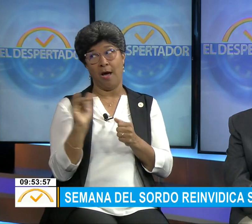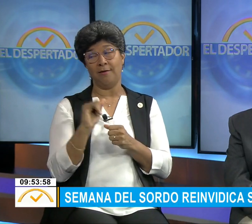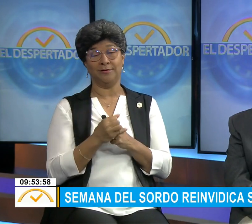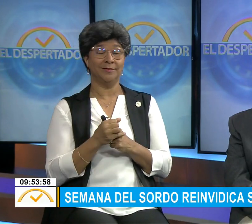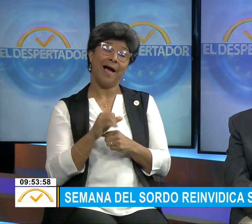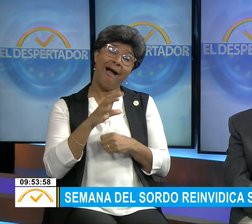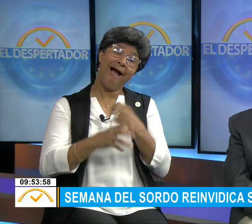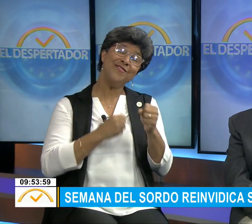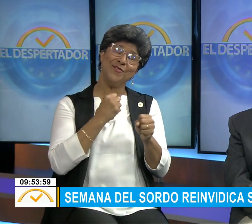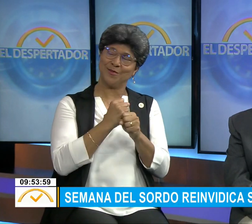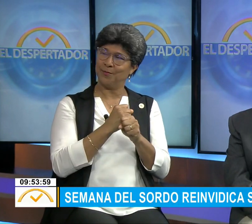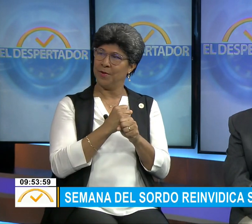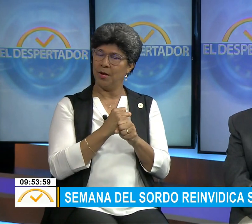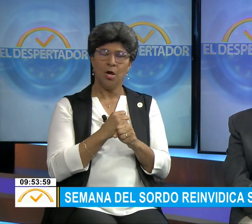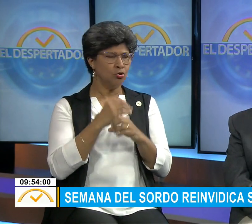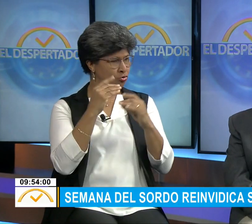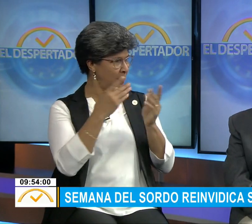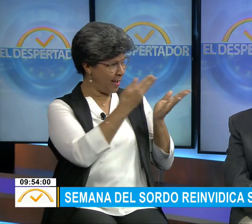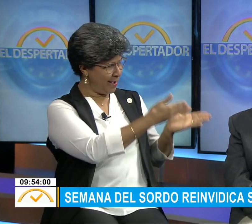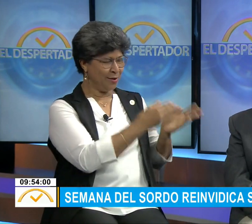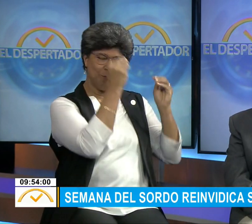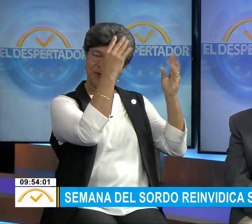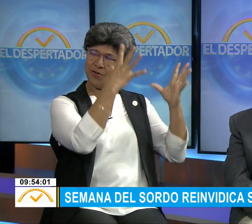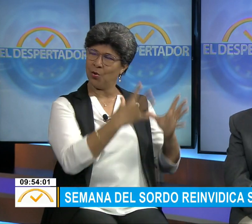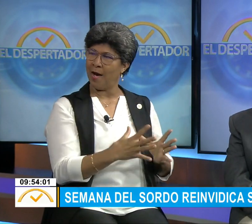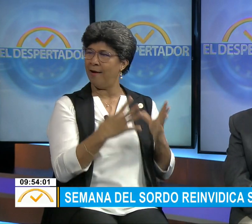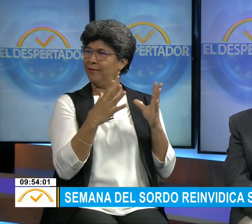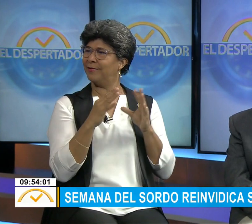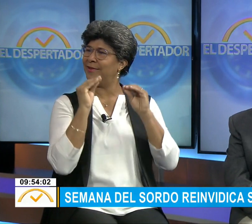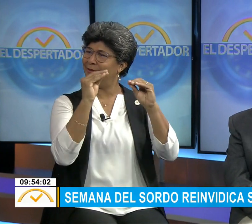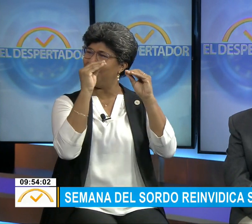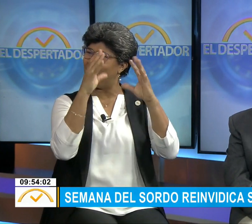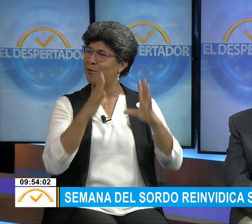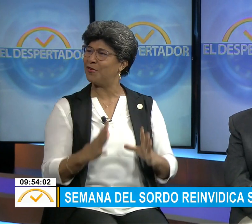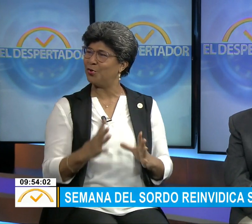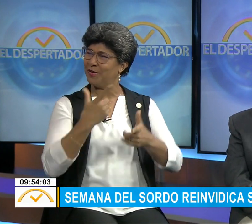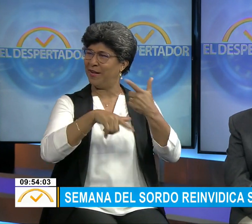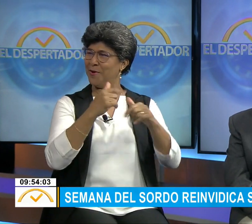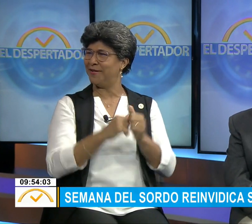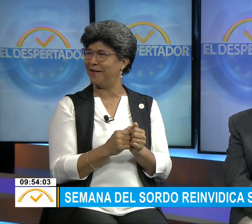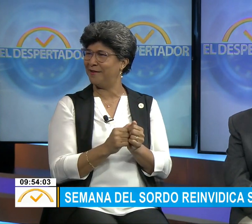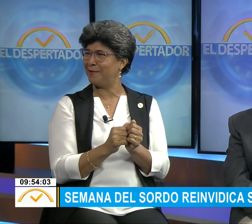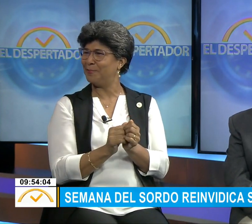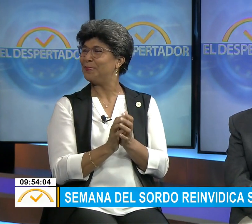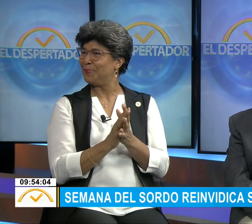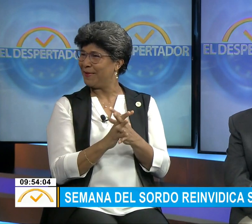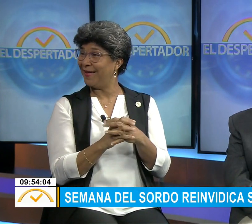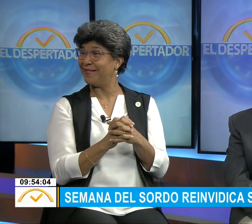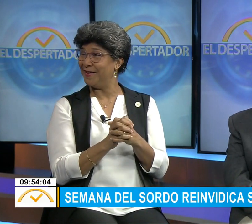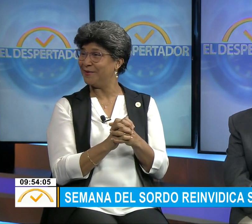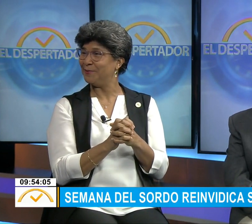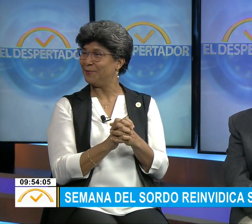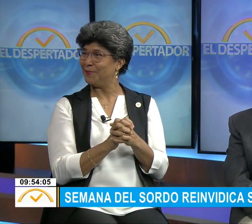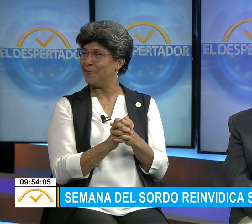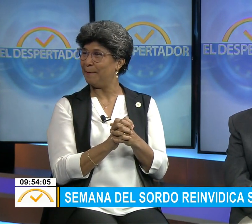claro. Y aquí tenemos profesionales ya. Sí, él es un profesional, él es profesor de lengua de señas. Así es. En República